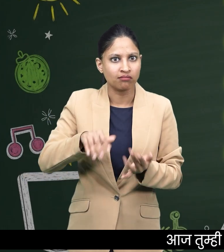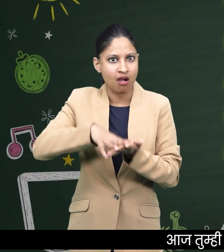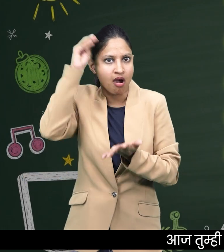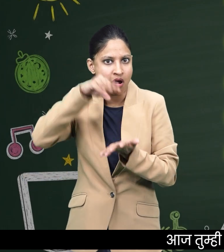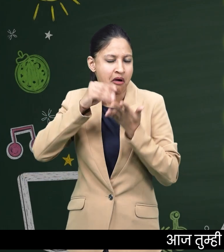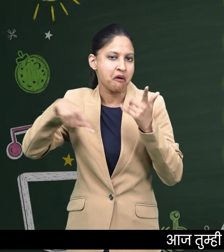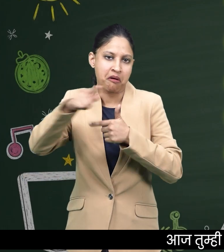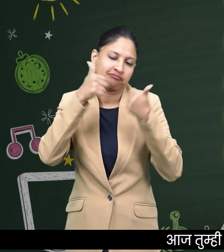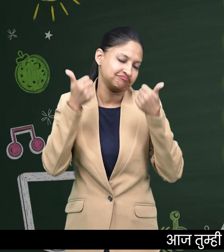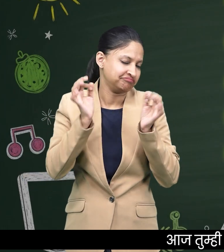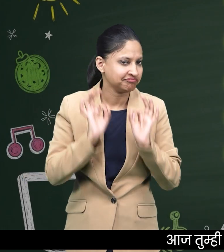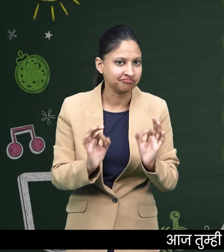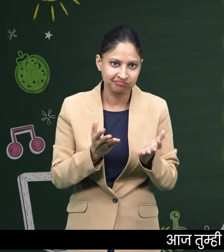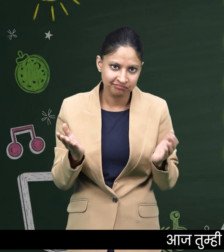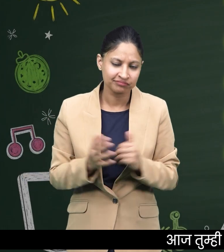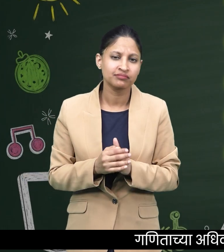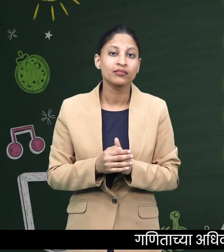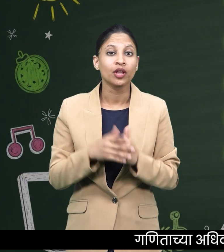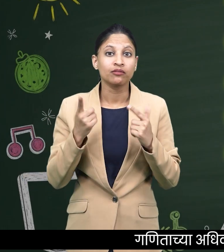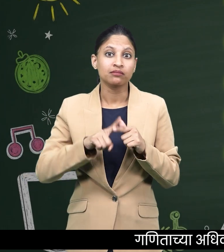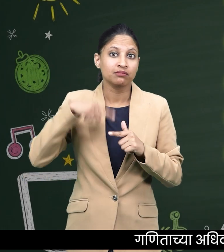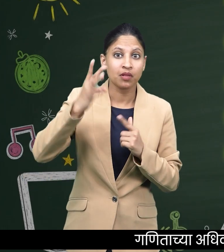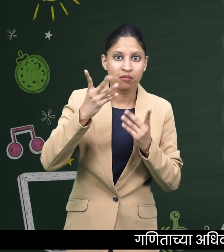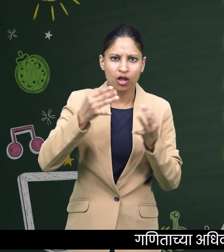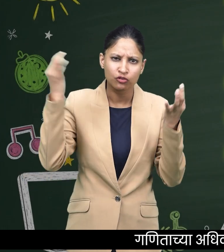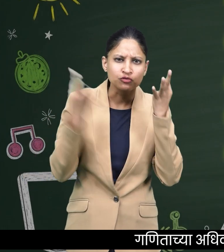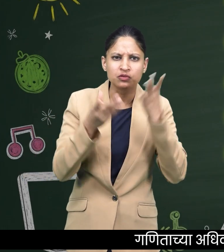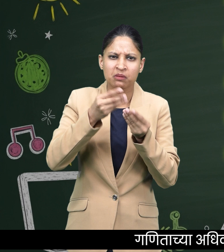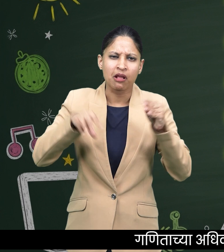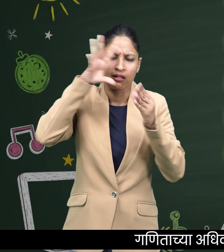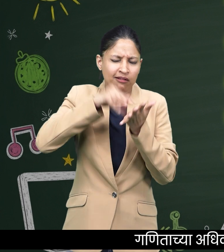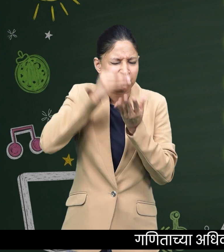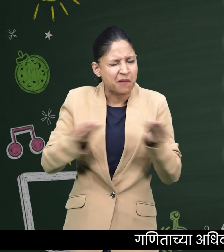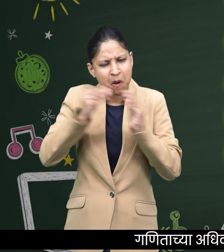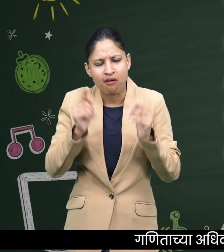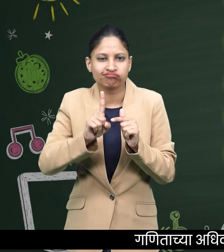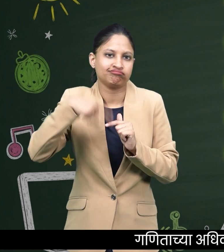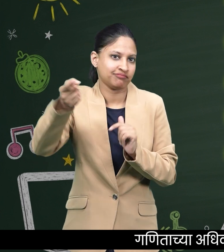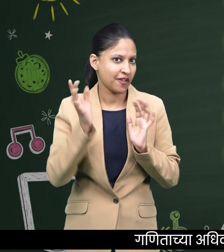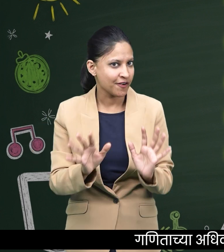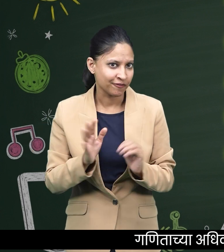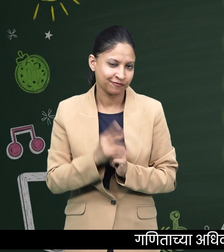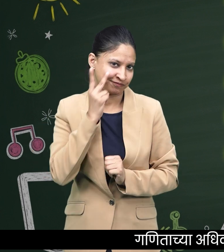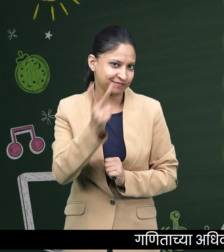आज तुम्ही सर्वांनी खूप चांगले शिकलात. गणिताच्या अधिक शिक्षणासाठी पुढच्या वर्गात भेटूया.